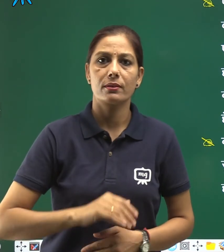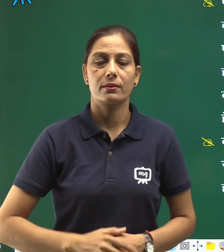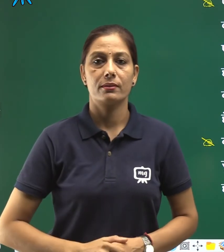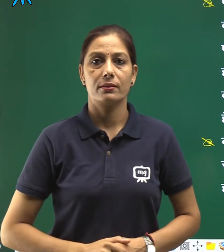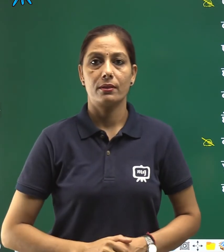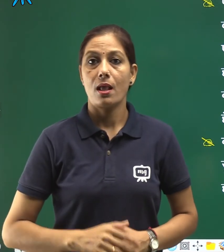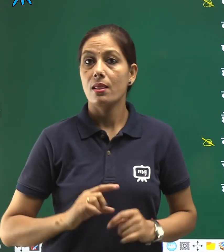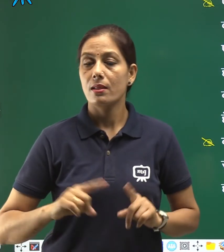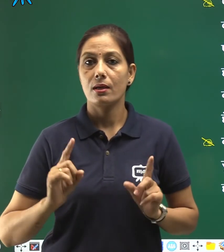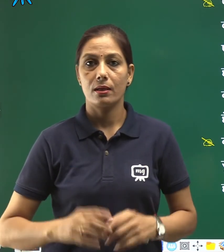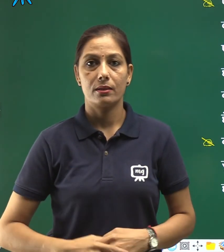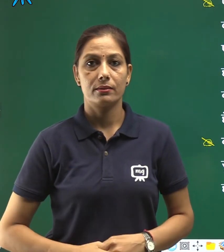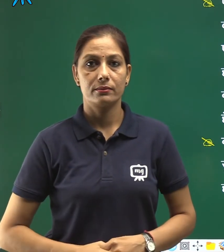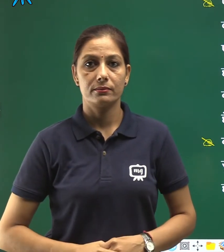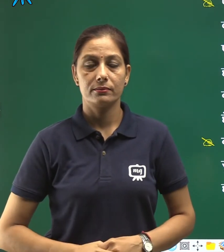तथा